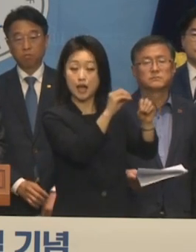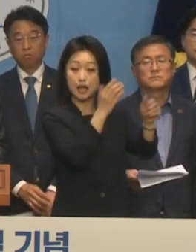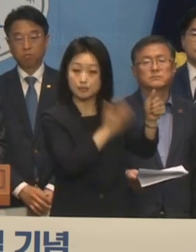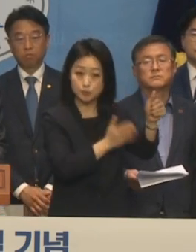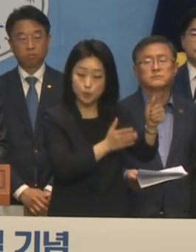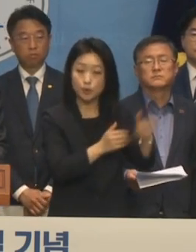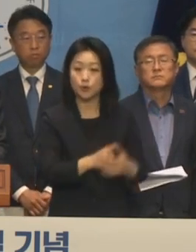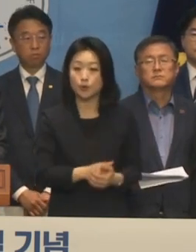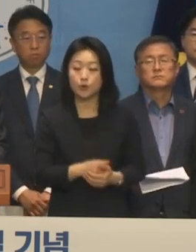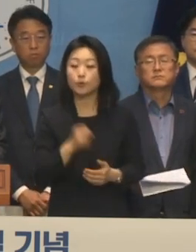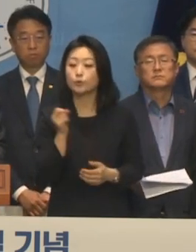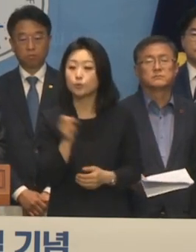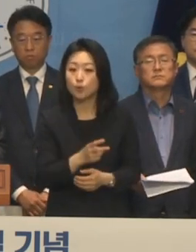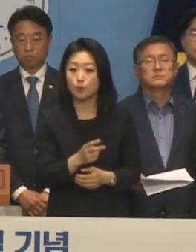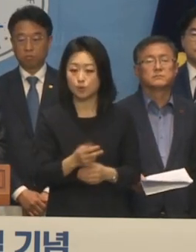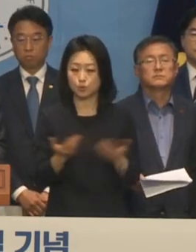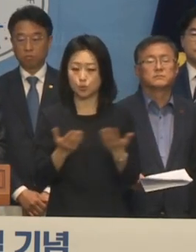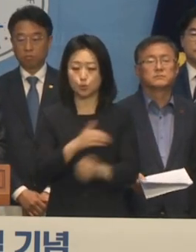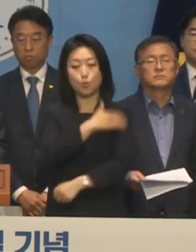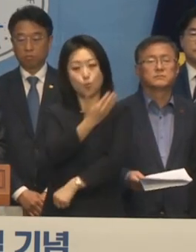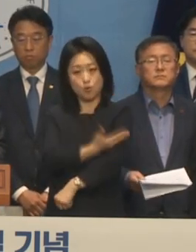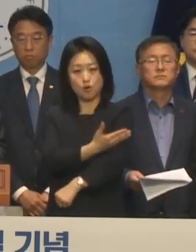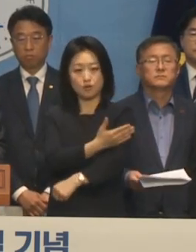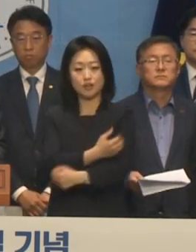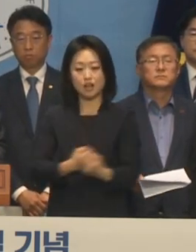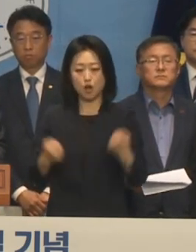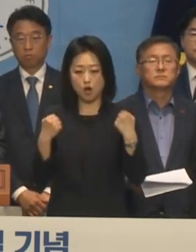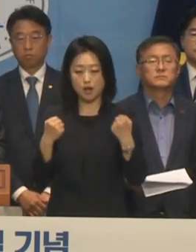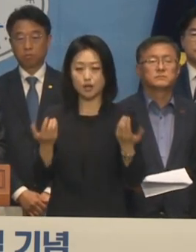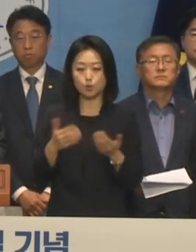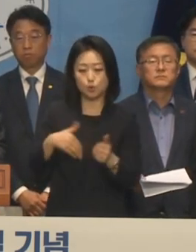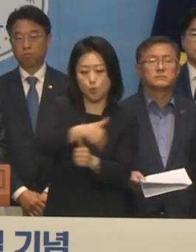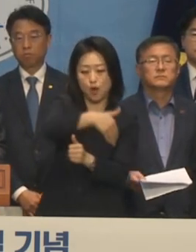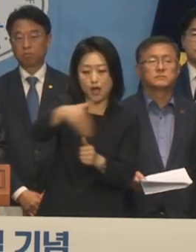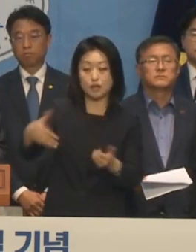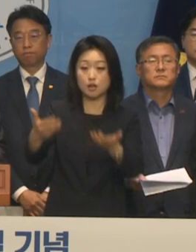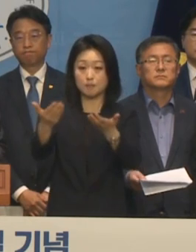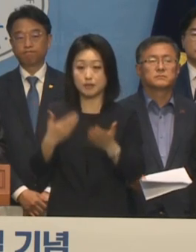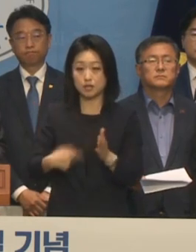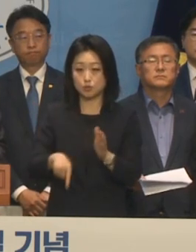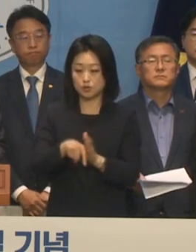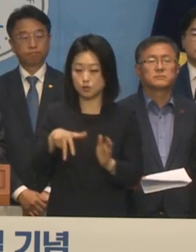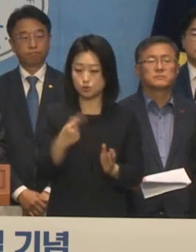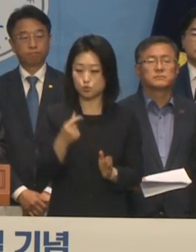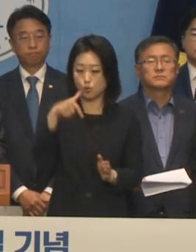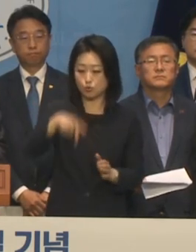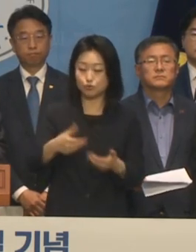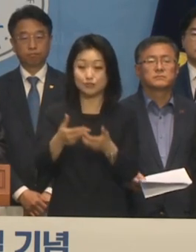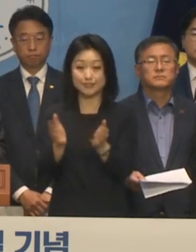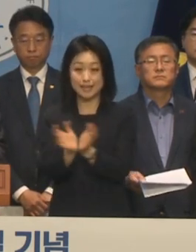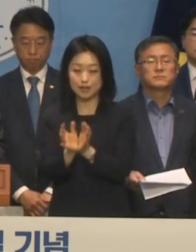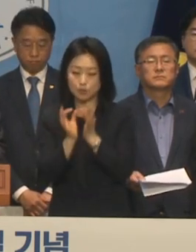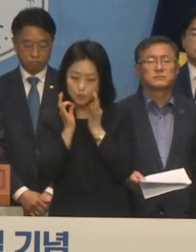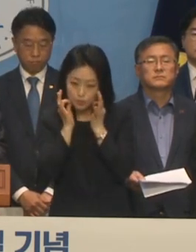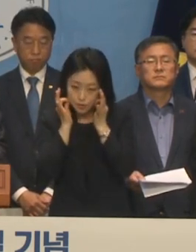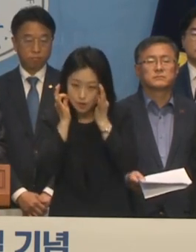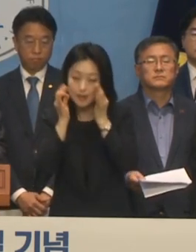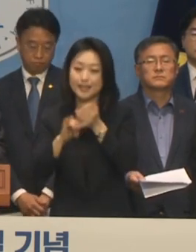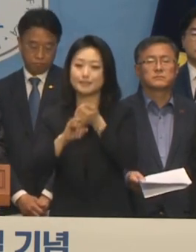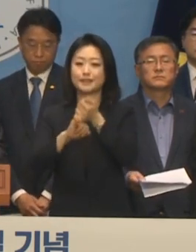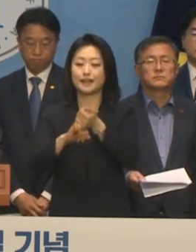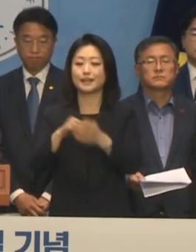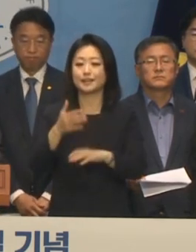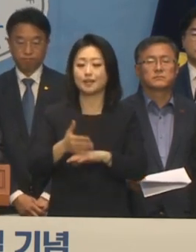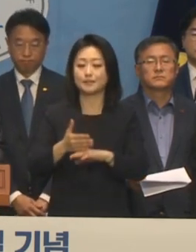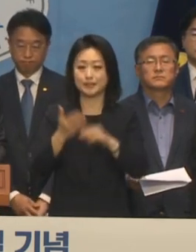노동자가 정당한 노동권, 건강한 노동환경을 보장받도록 조국 혁신당도 최선을 다하겠습니다.